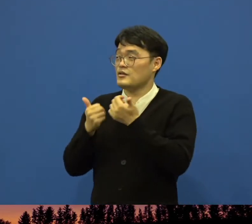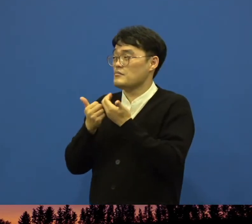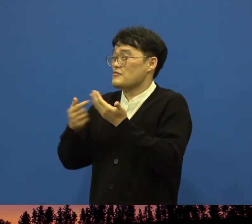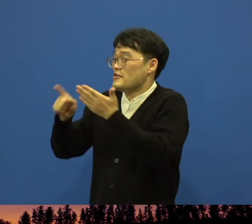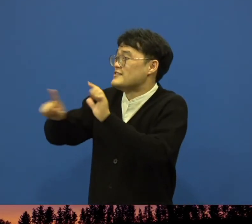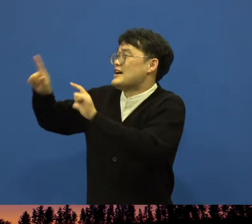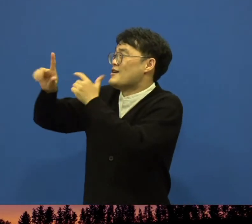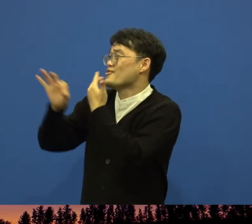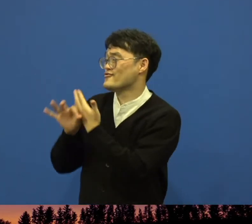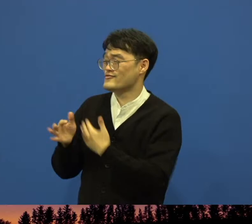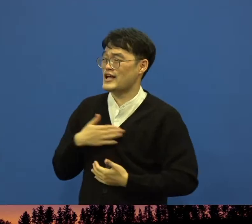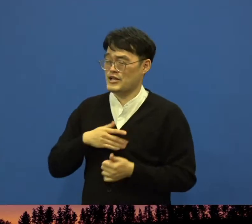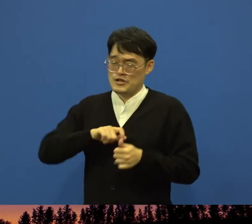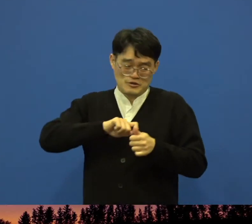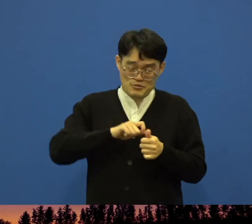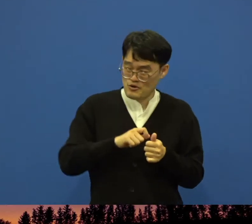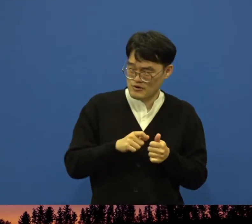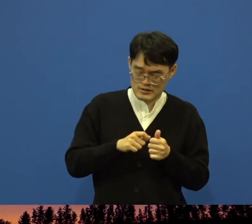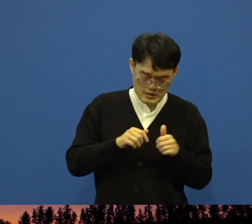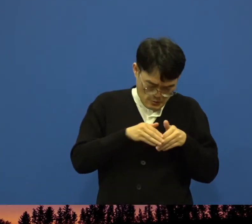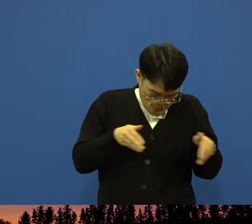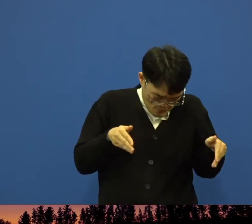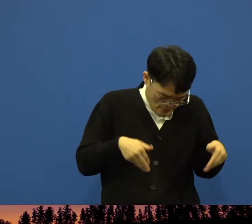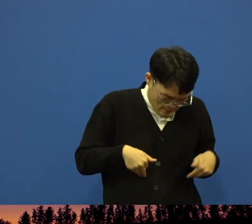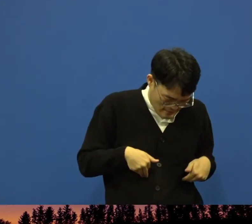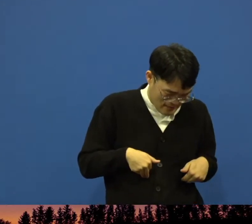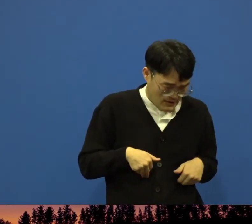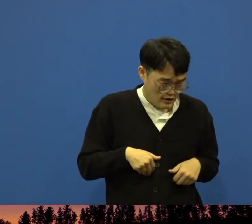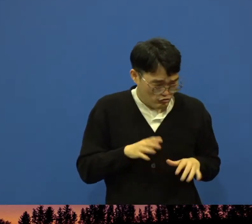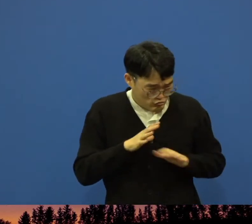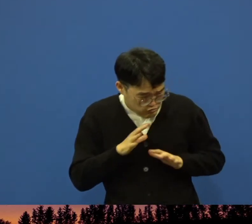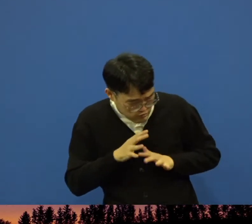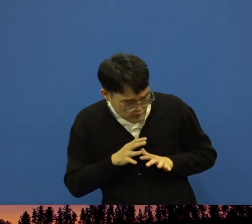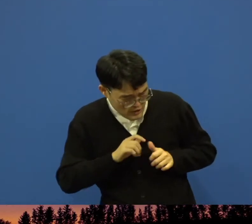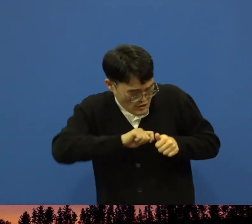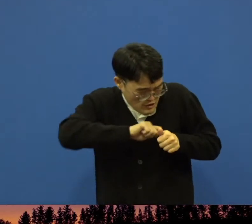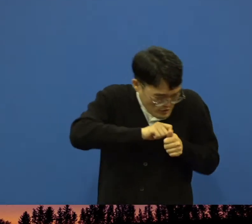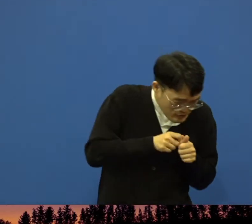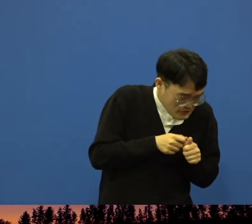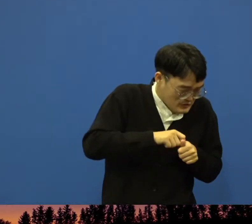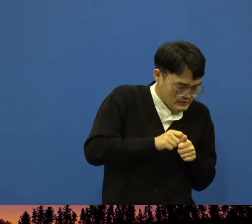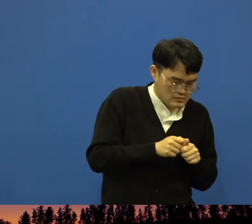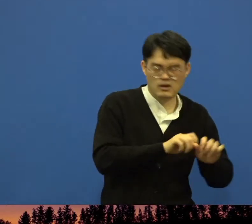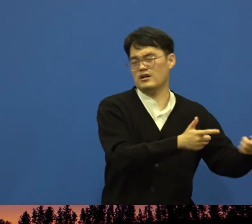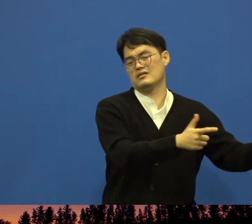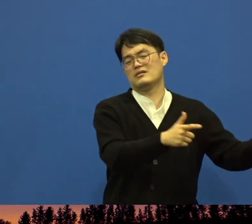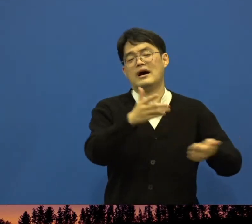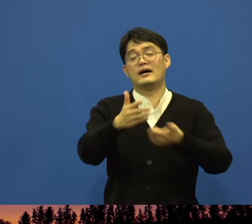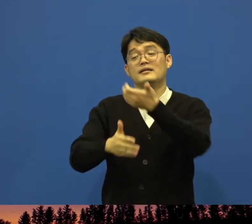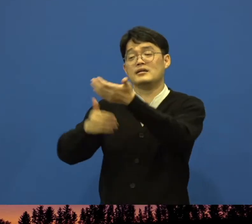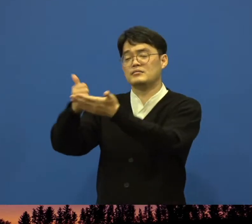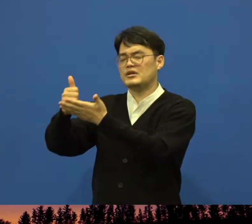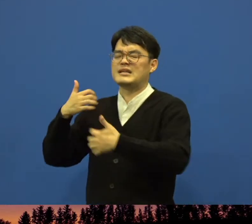수 없이 막 그냥 두려워서 하는 그런 게 아니에요. 여러분 하나님이 기쁨의 하나님이에요.